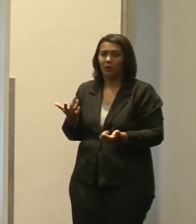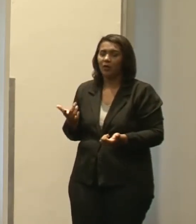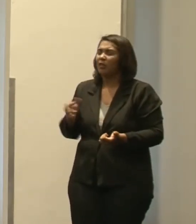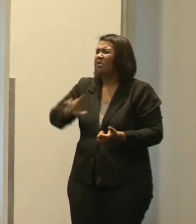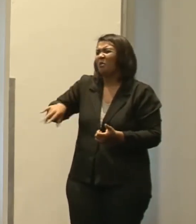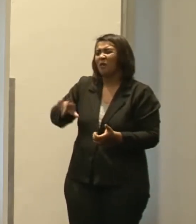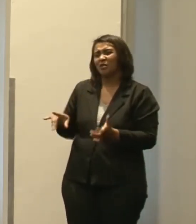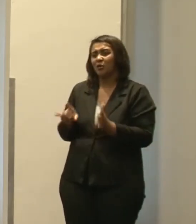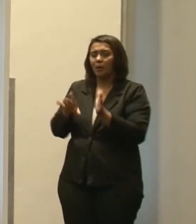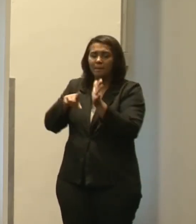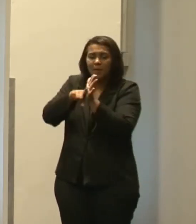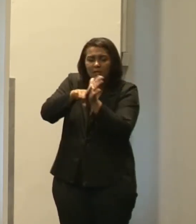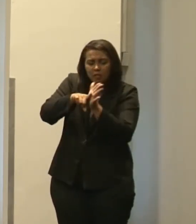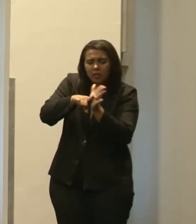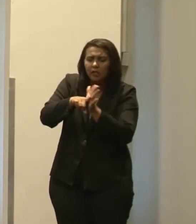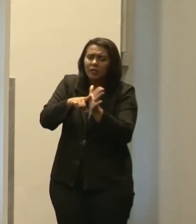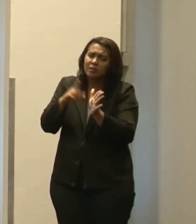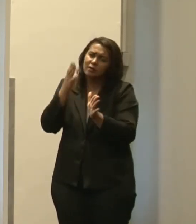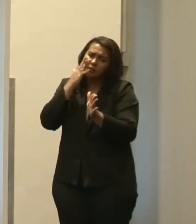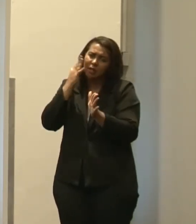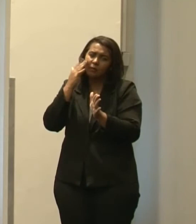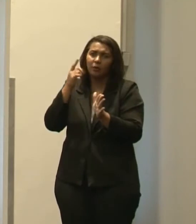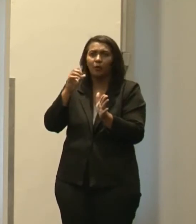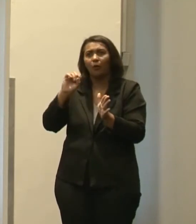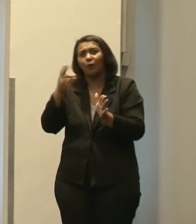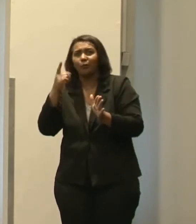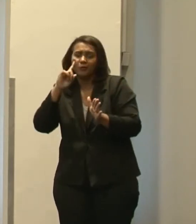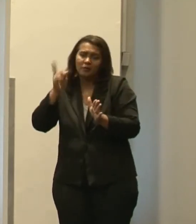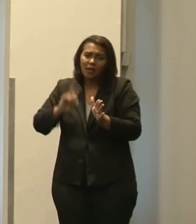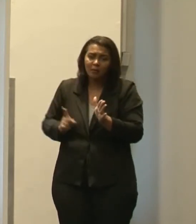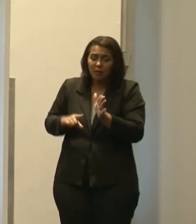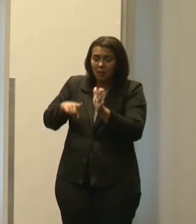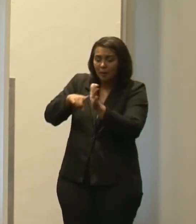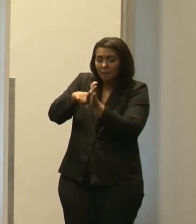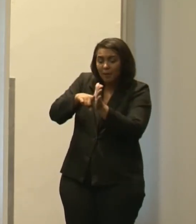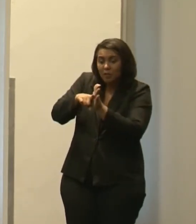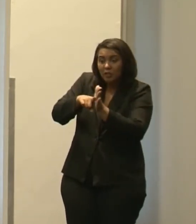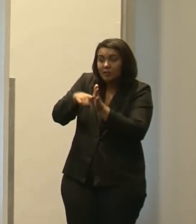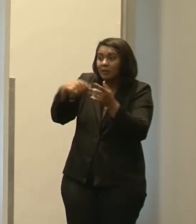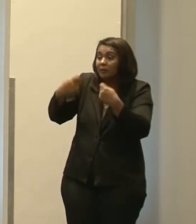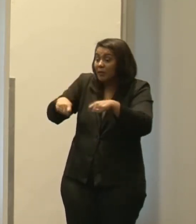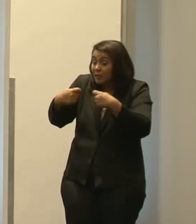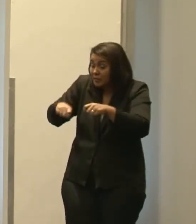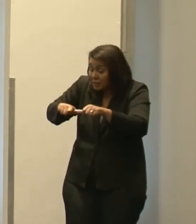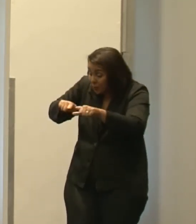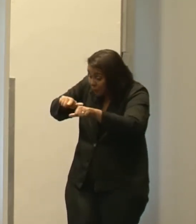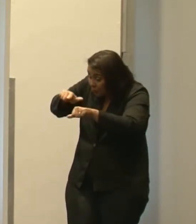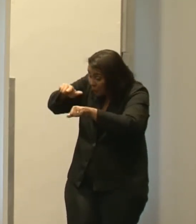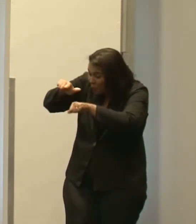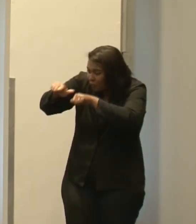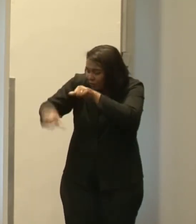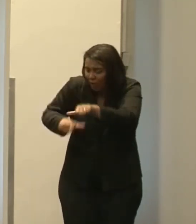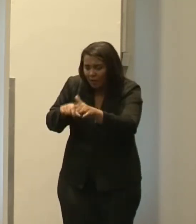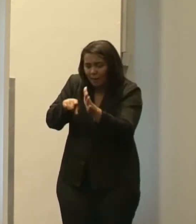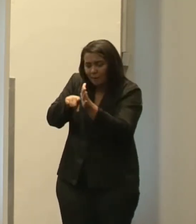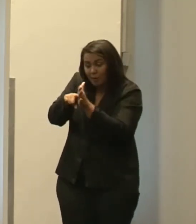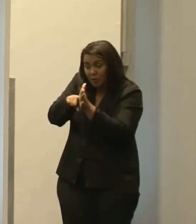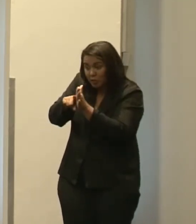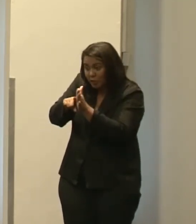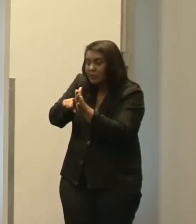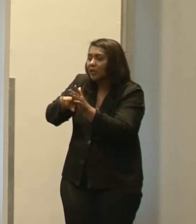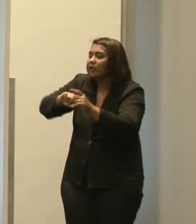A pesquisação, como vocês sabem, se não sabem, a pesquisação ela tem que gerar uma transformação. Então, a gente pode